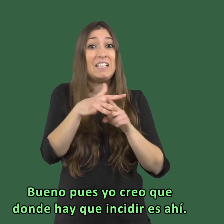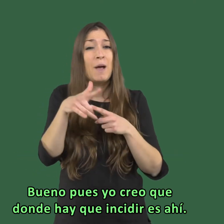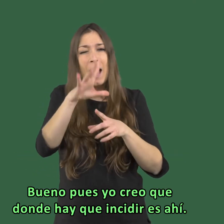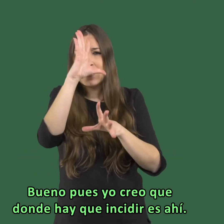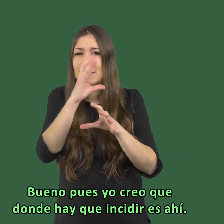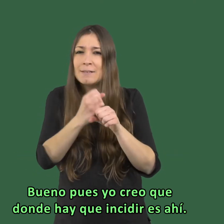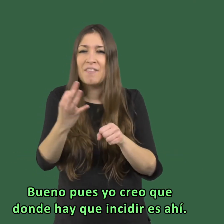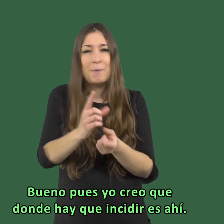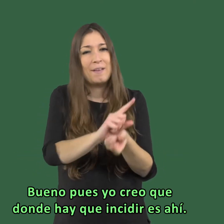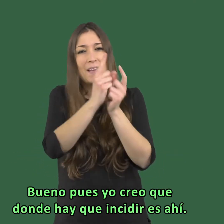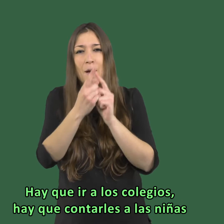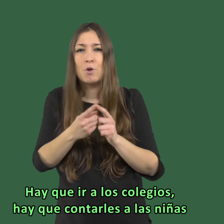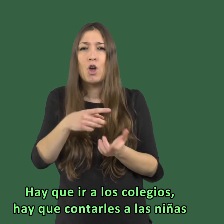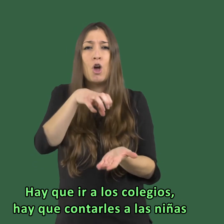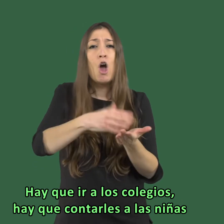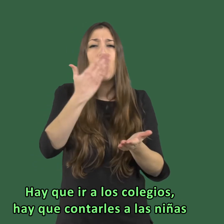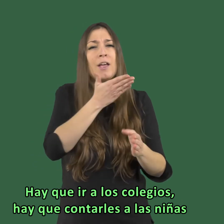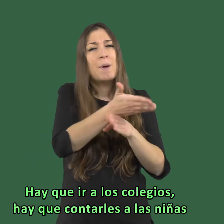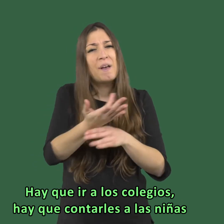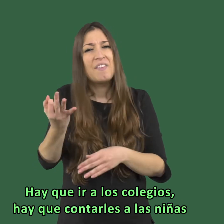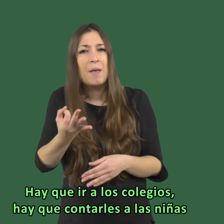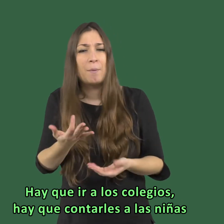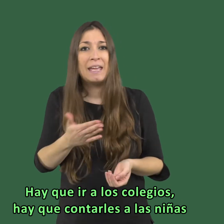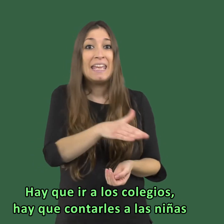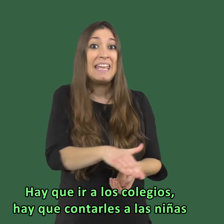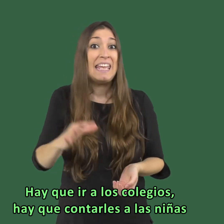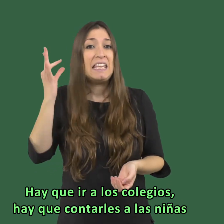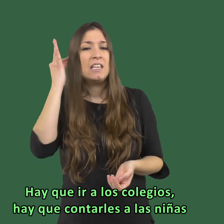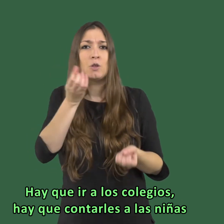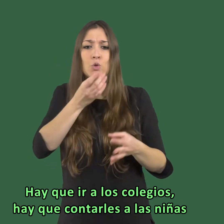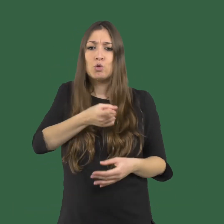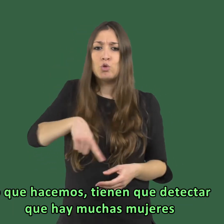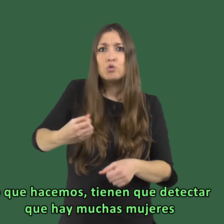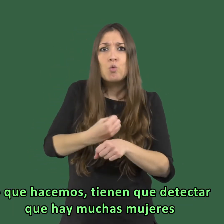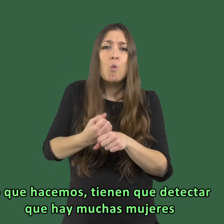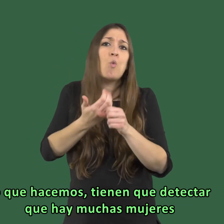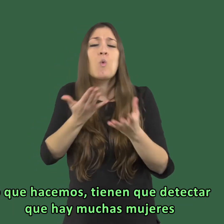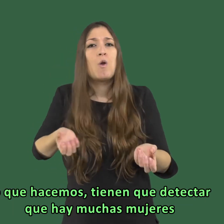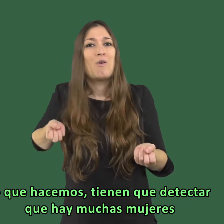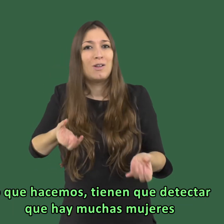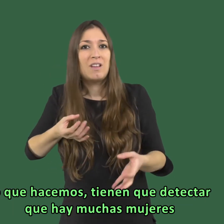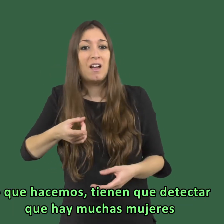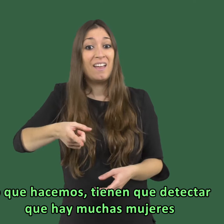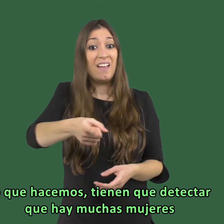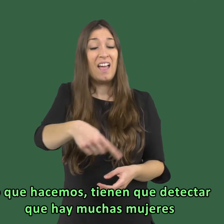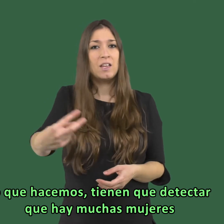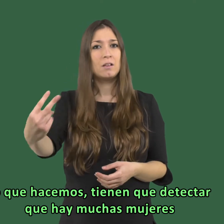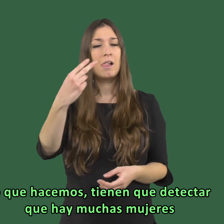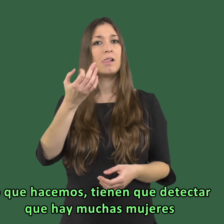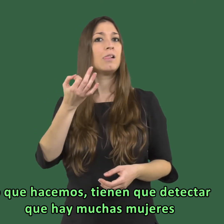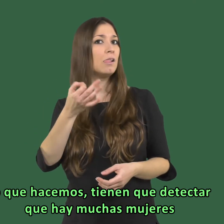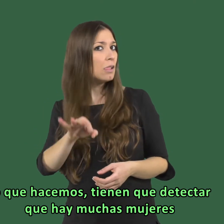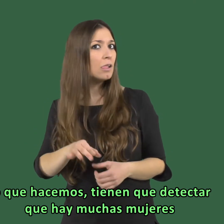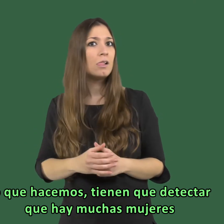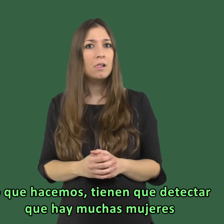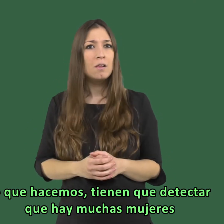que donde hay que incidir es ahí, hay que ir a los colegios, hay que contarles a las niñas lo que hacemos, tienen que